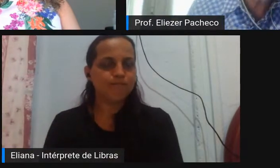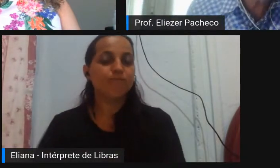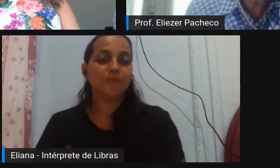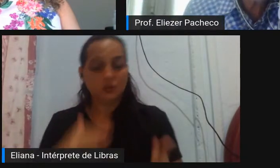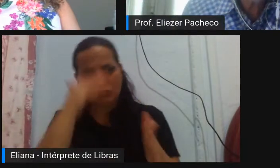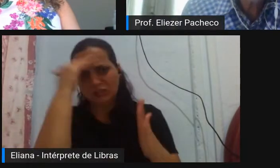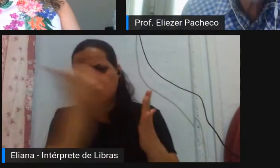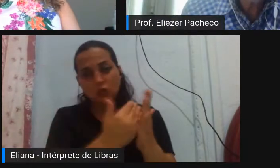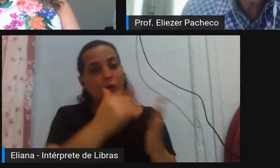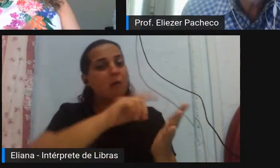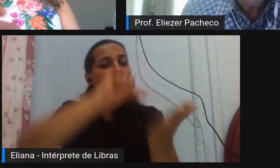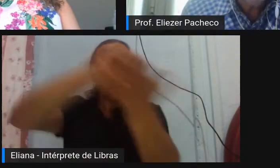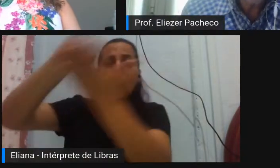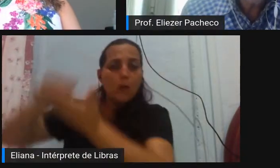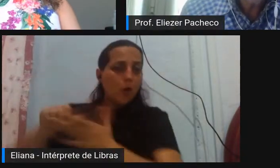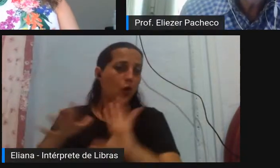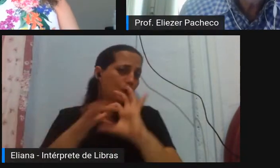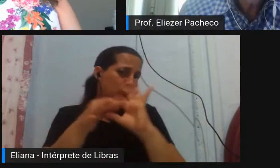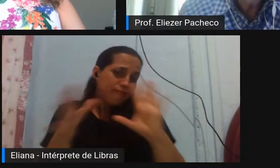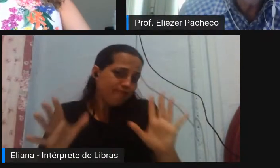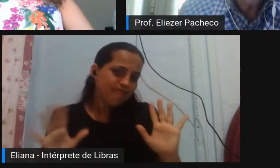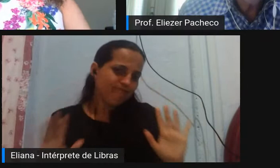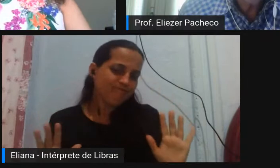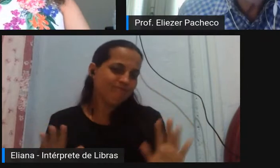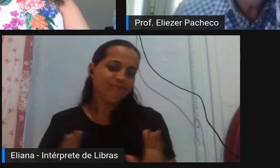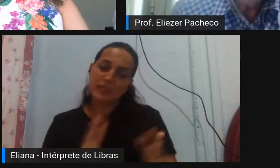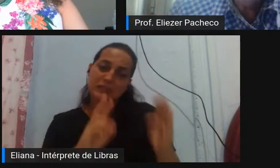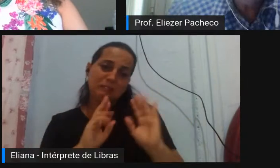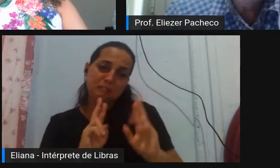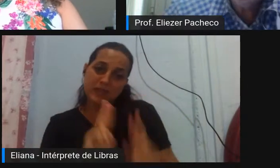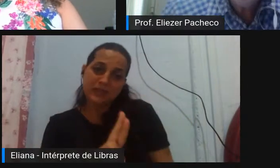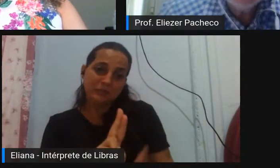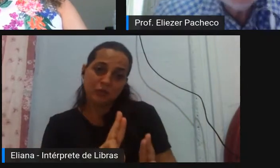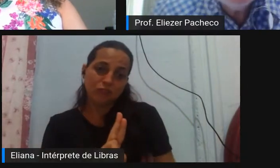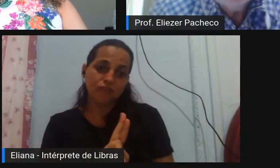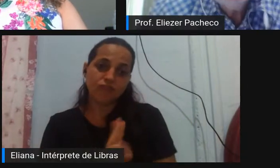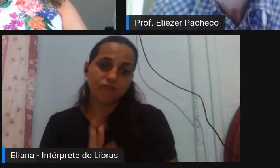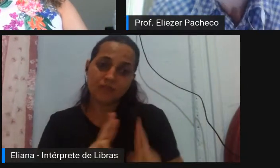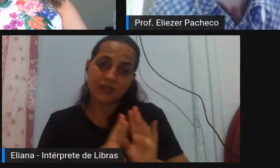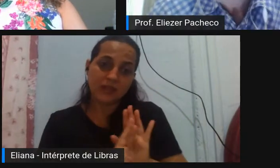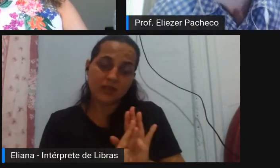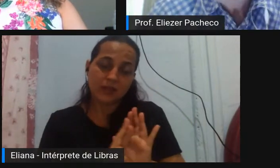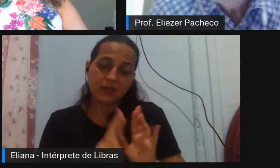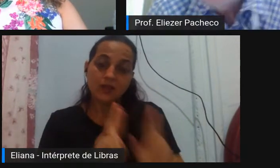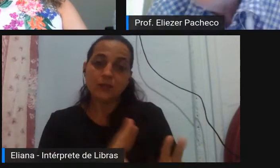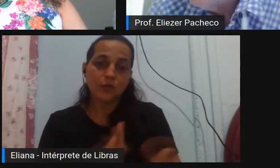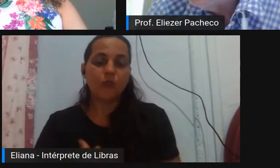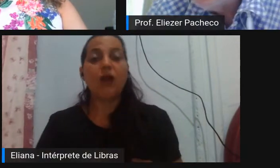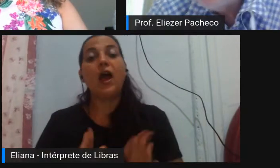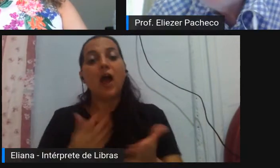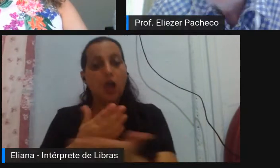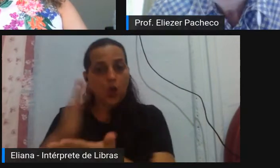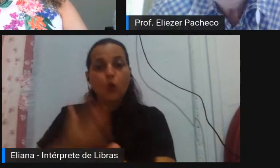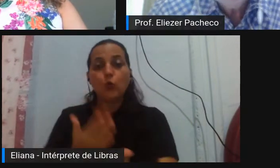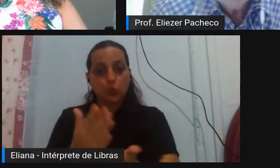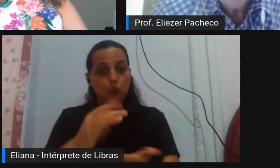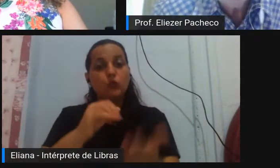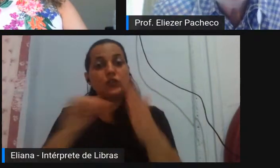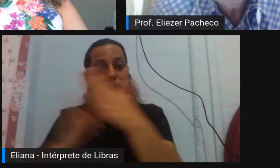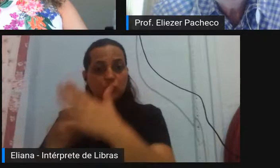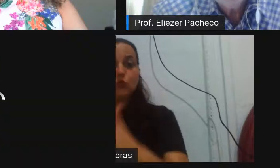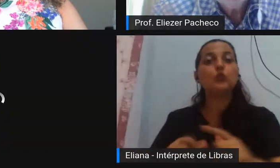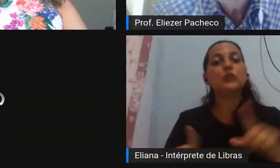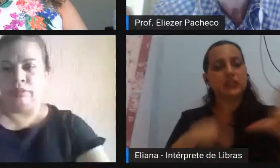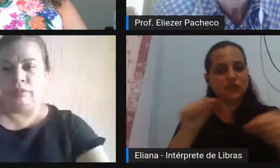de cada instituto, tá? Tanto que tem instituto que adota o sorteio, agora com a pandemia